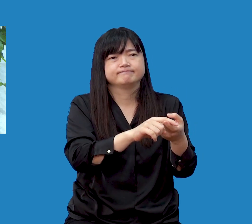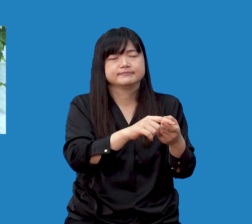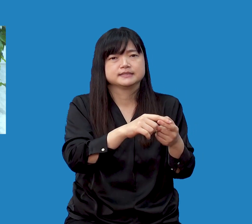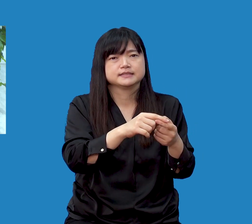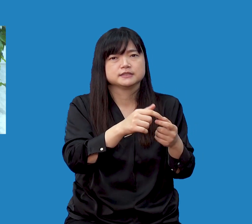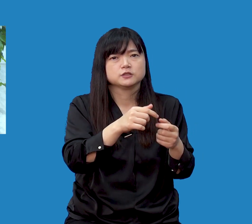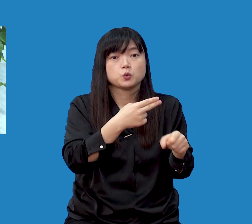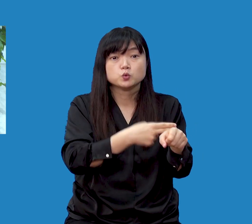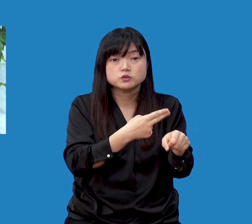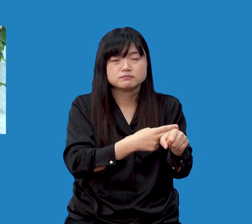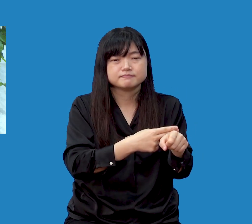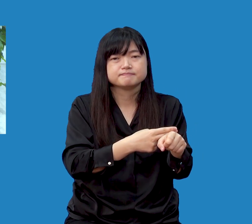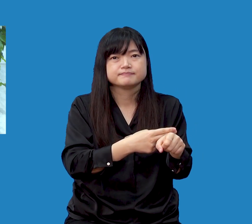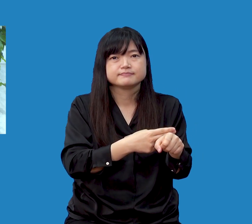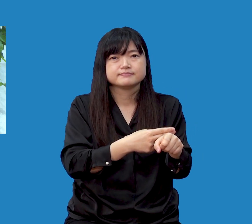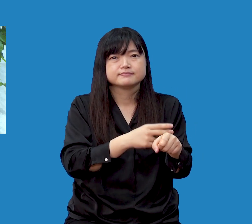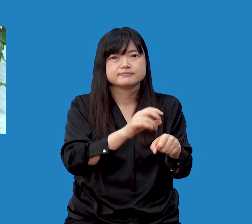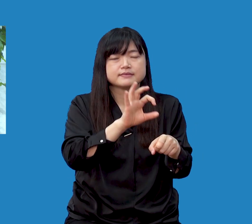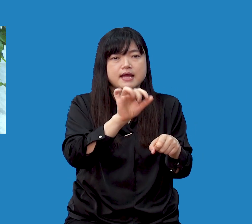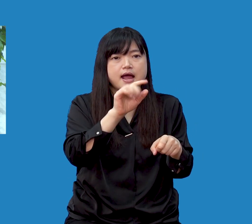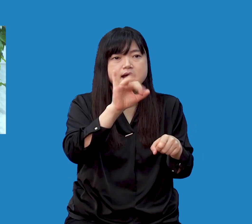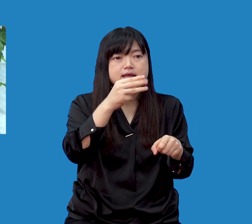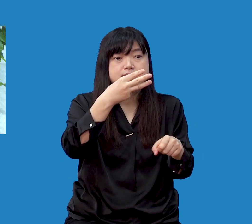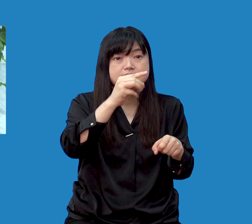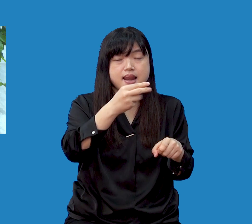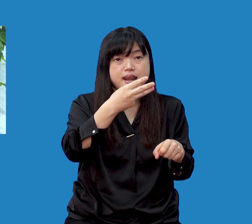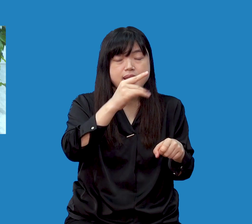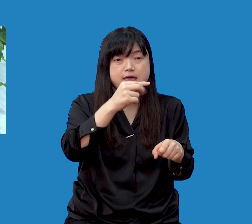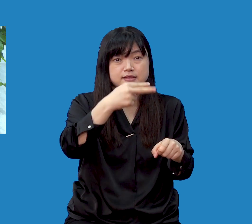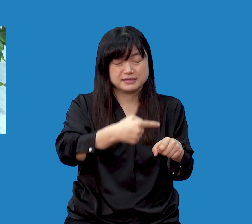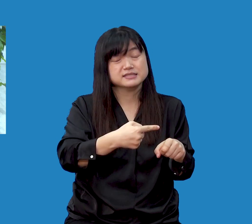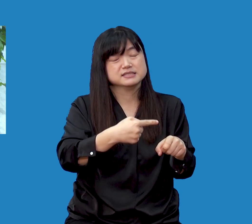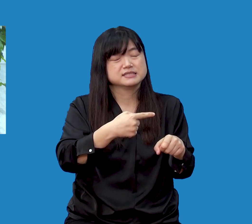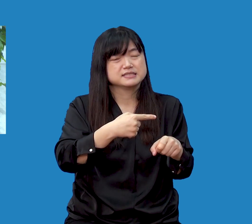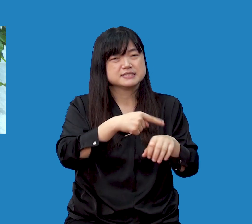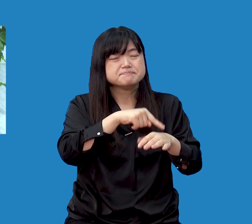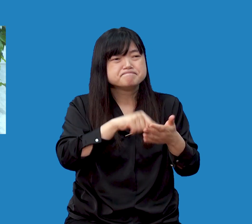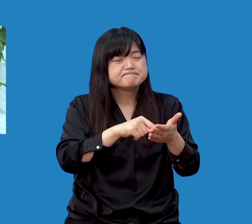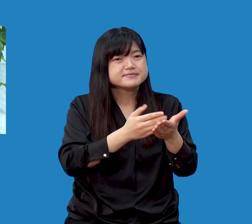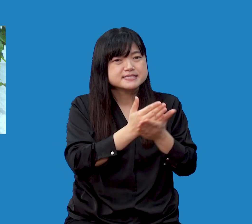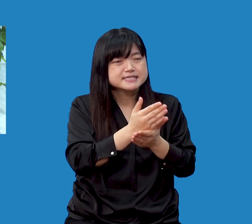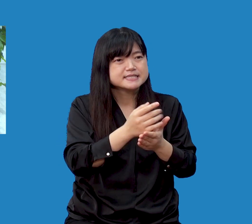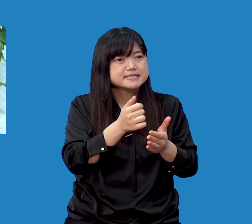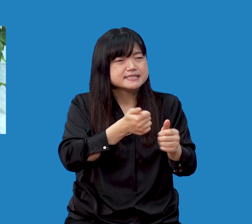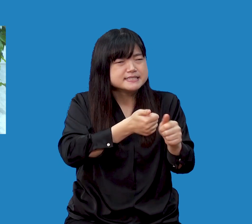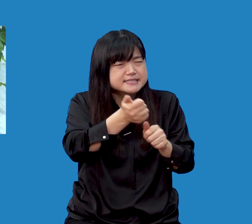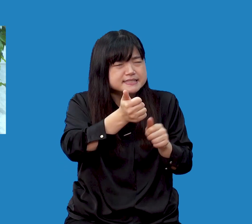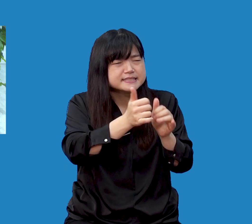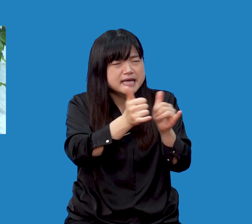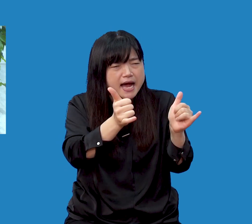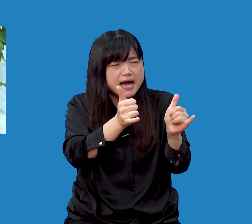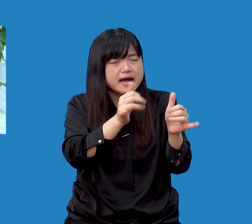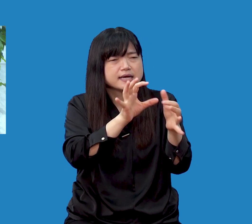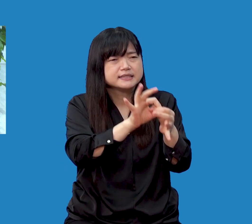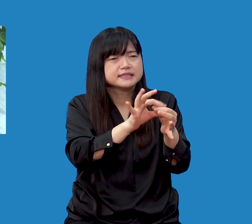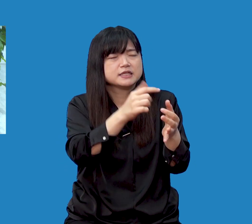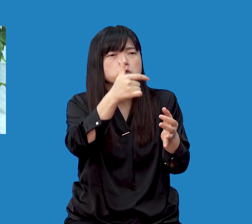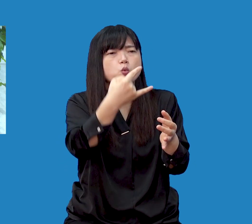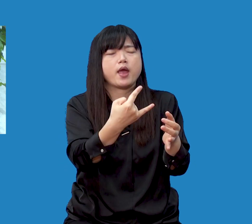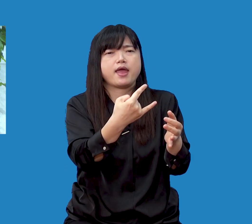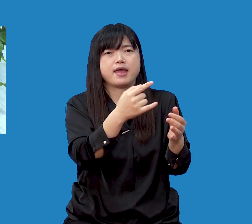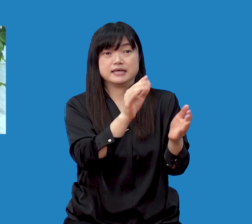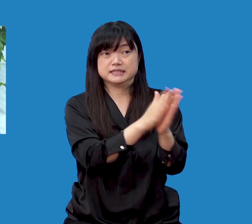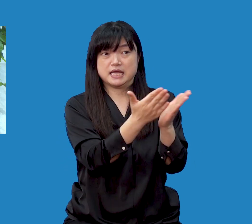아일랜드 신경심리학자인 이언 로버슨의 승자의 뇌라는 책을